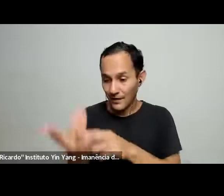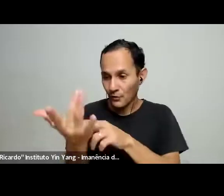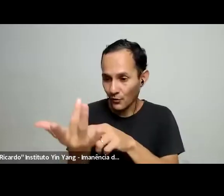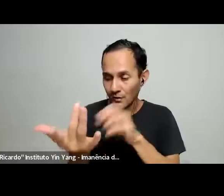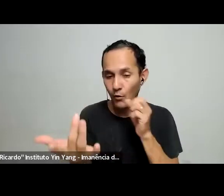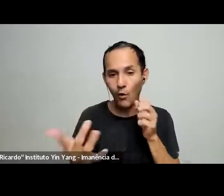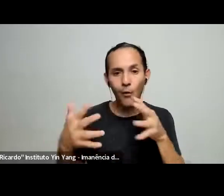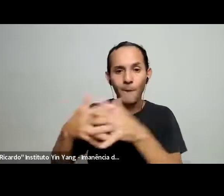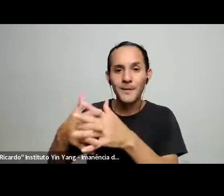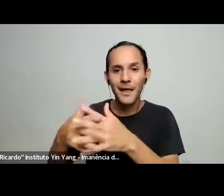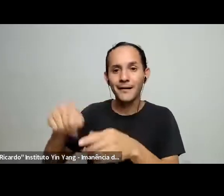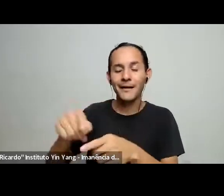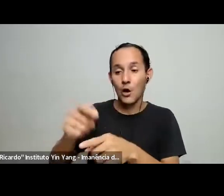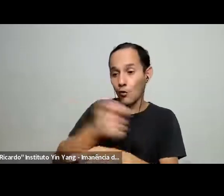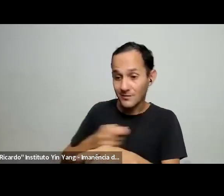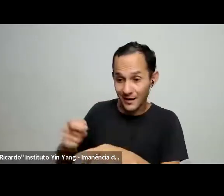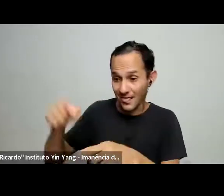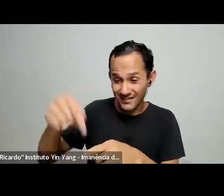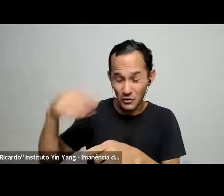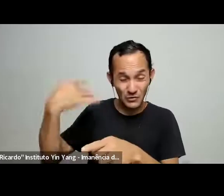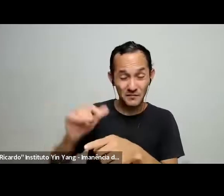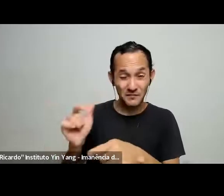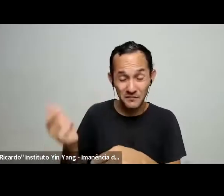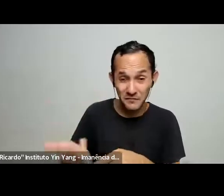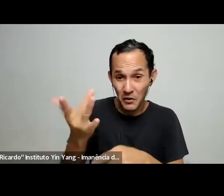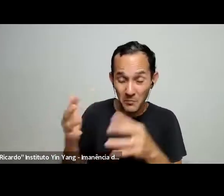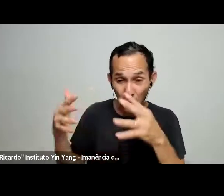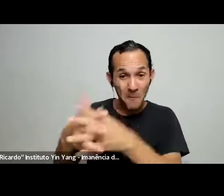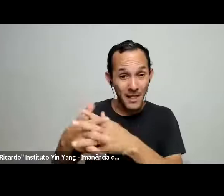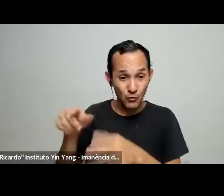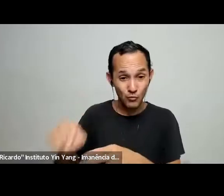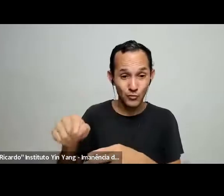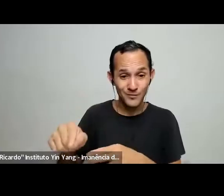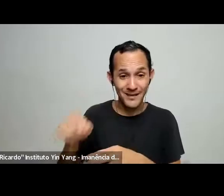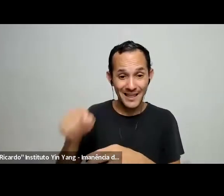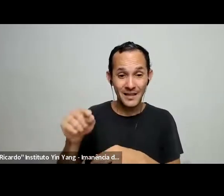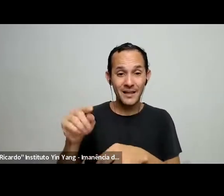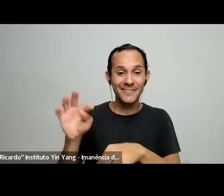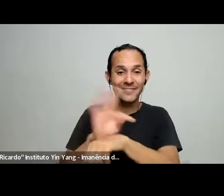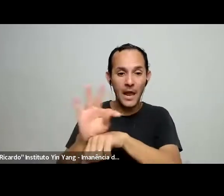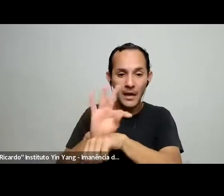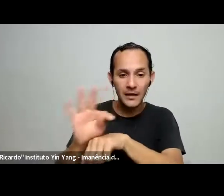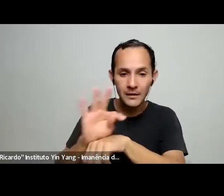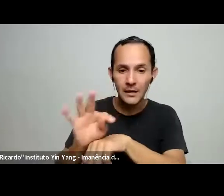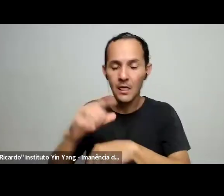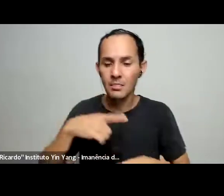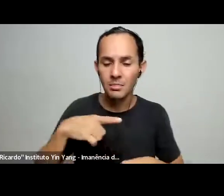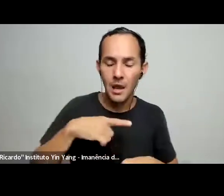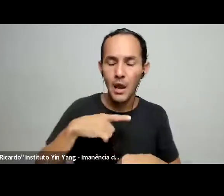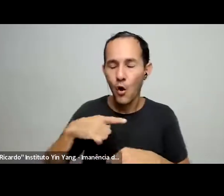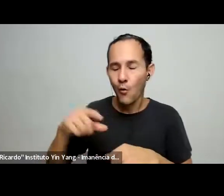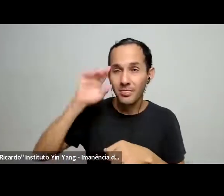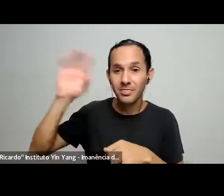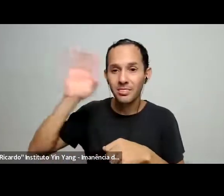como a constelação, eu considero a constelação uma técnica que ela tem um arcabouço teórico por